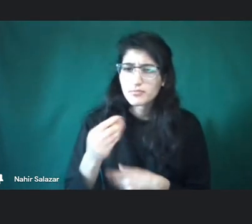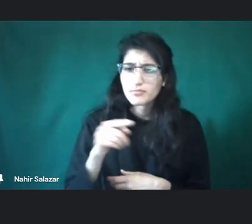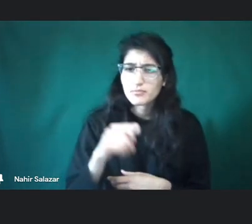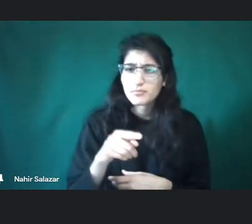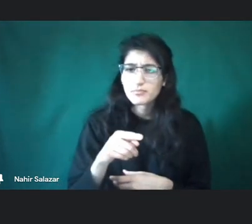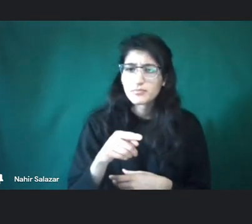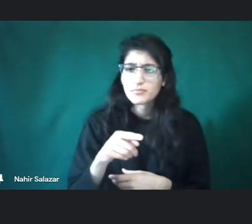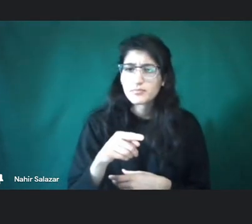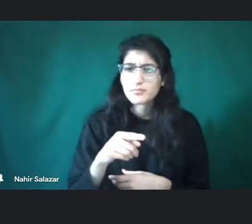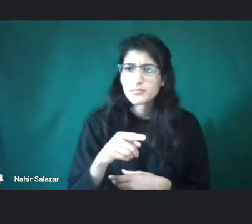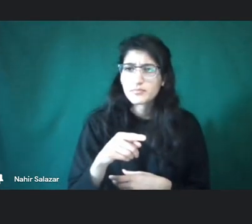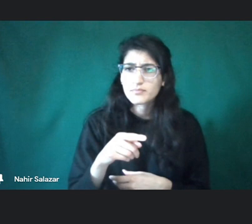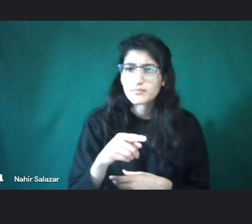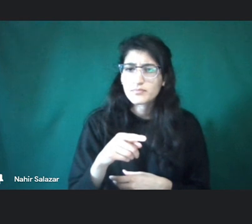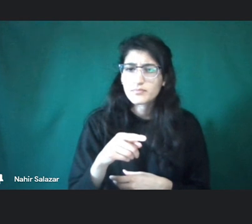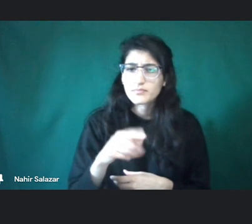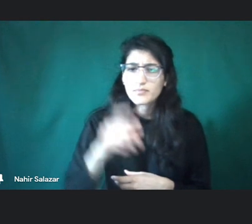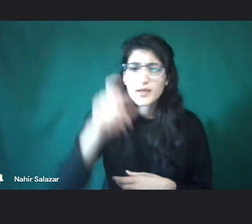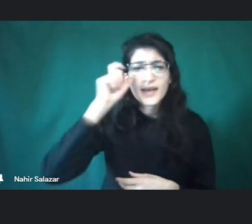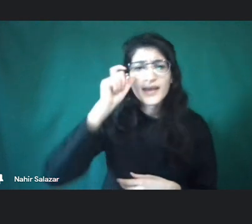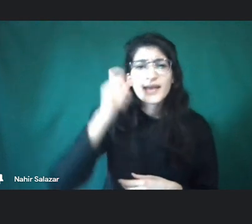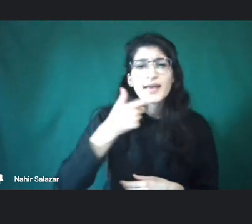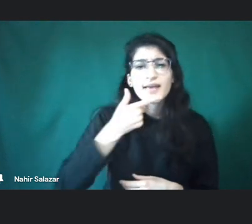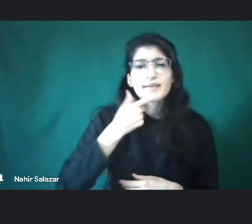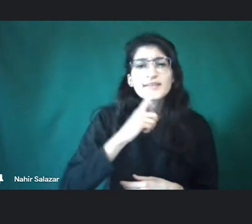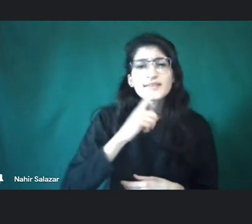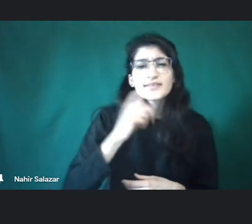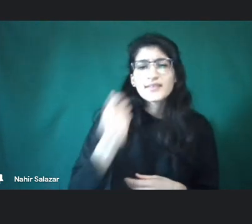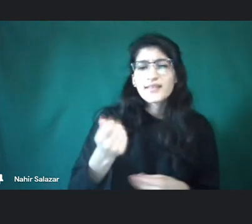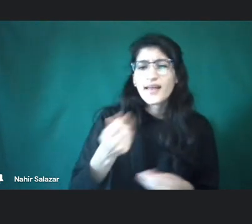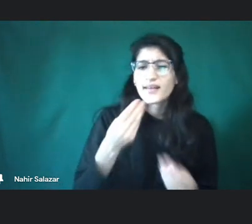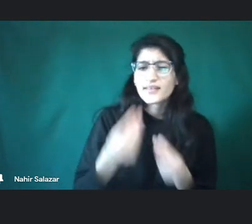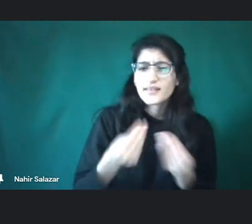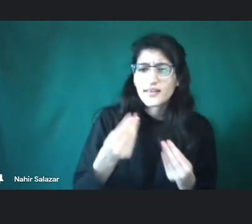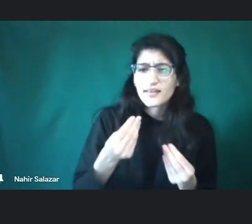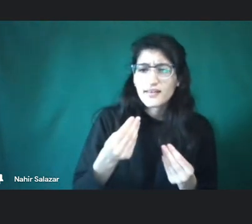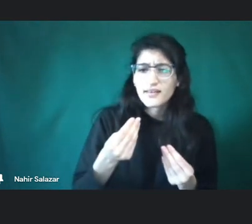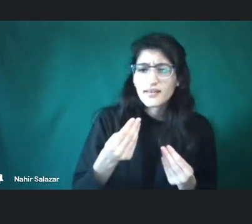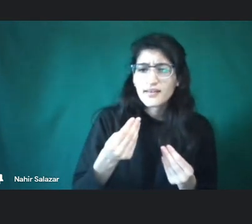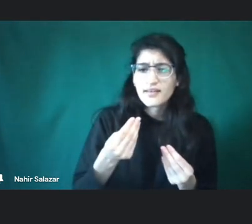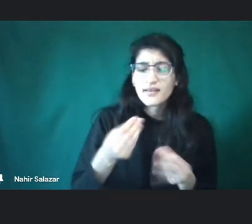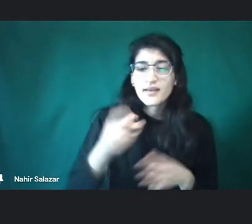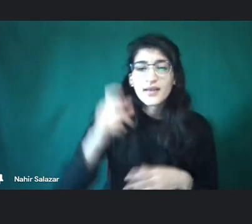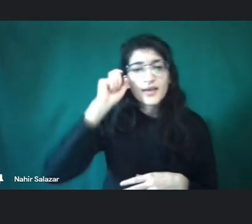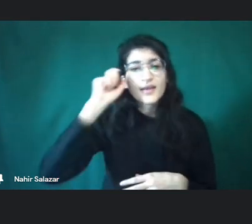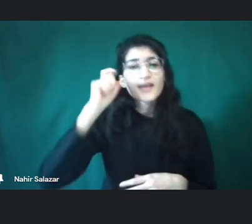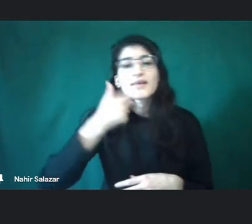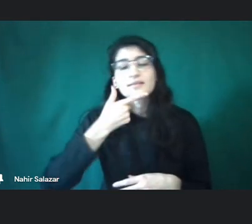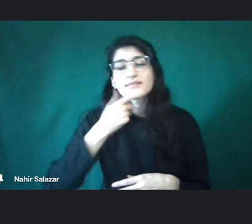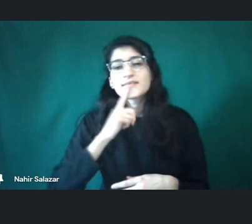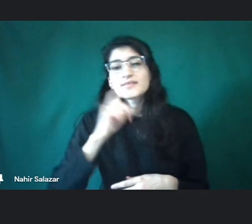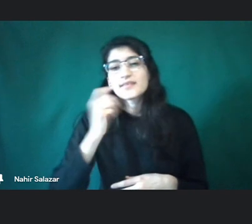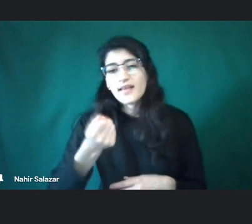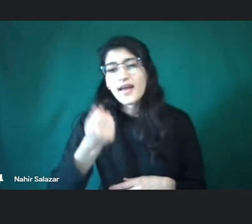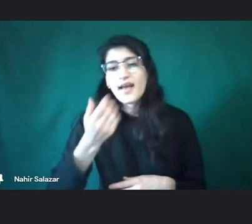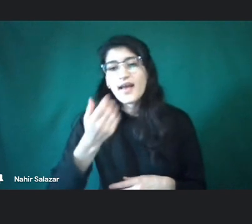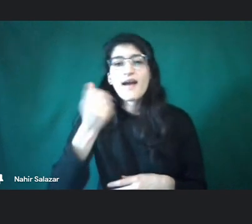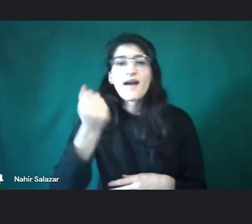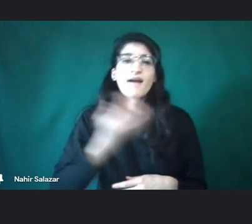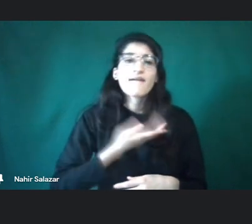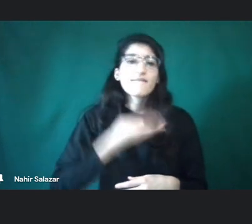Sí. ¿Está qué? No me acuerdo qué dijiste. Está afectando. Pues. Está afectando, ¿sí? Touch,